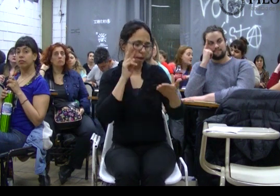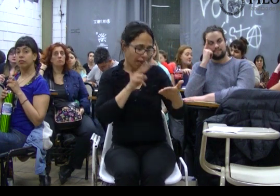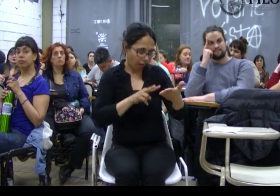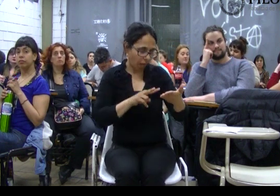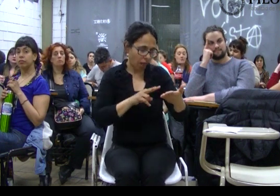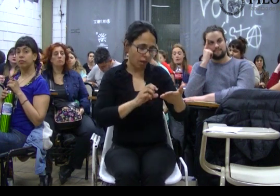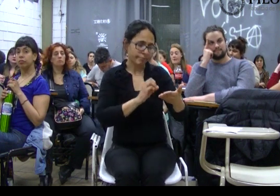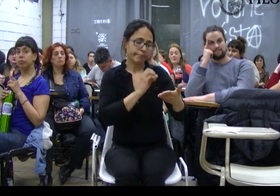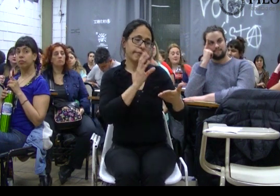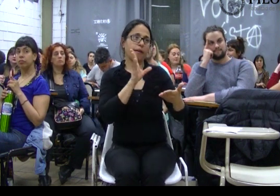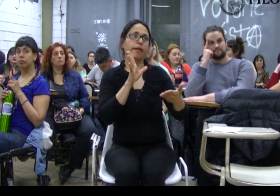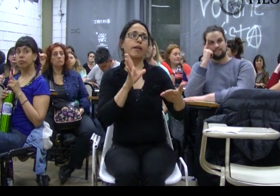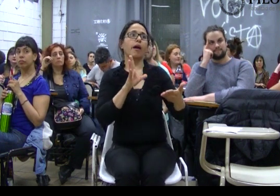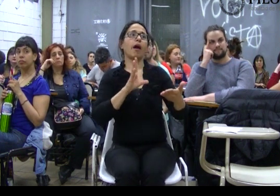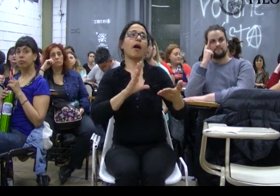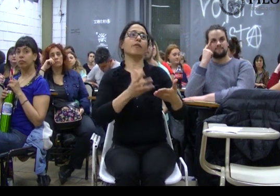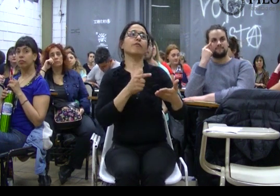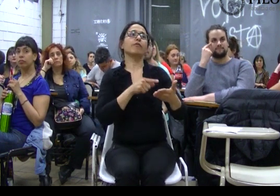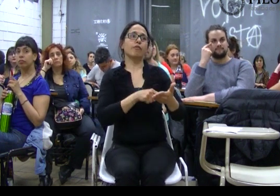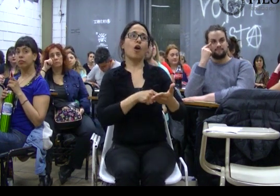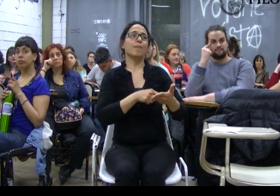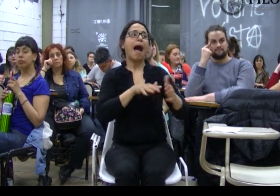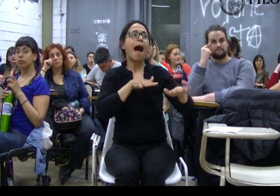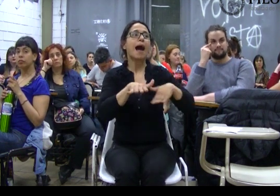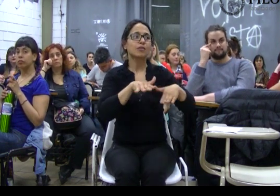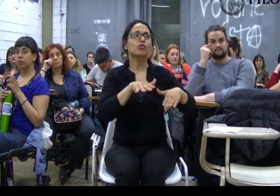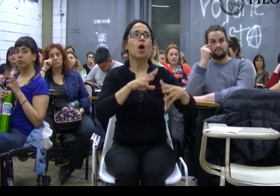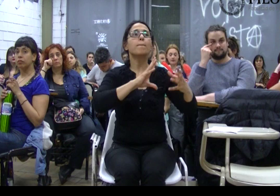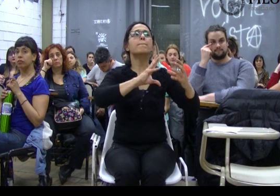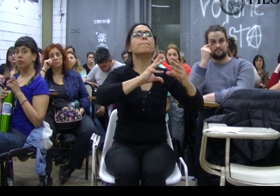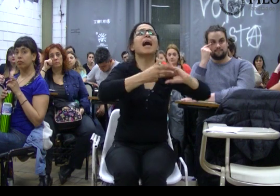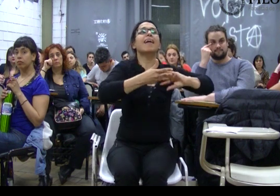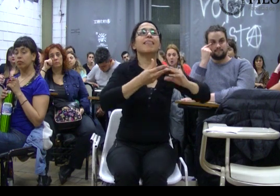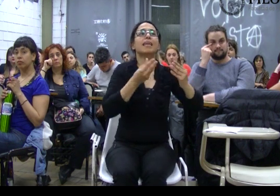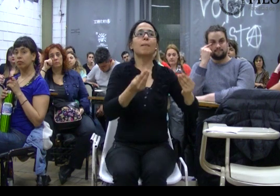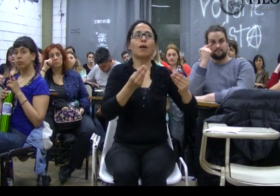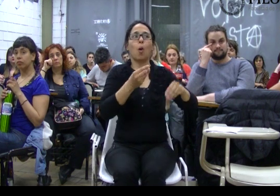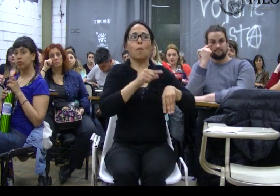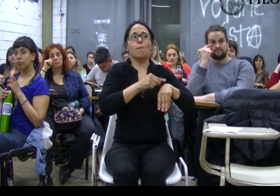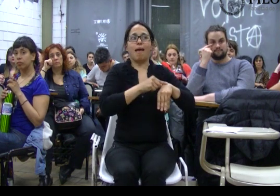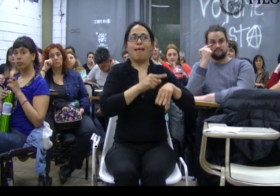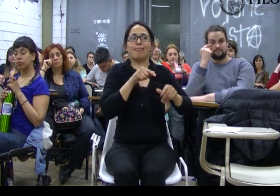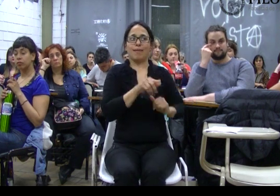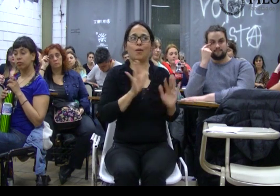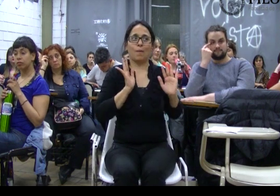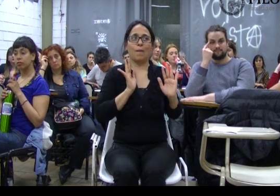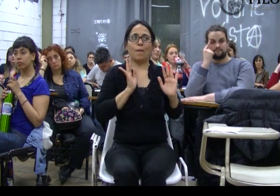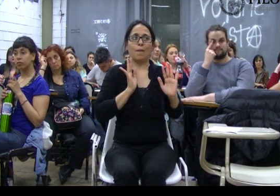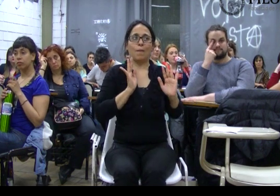la posición y el paradigma en la acción, digamos, y no en el libro.